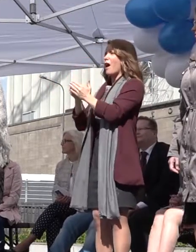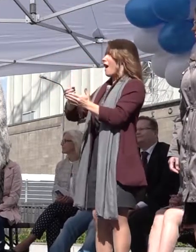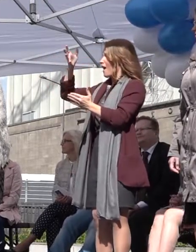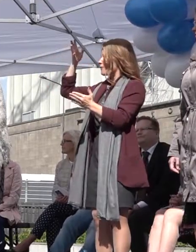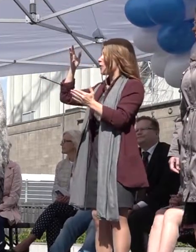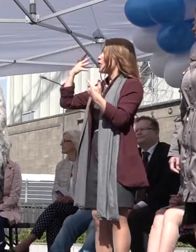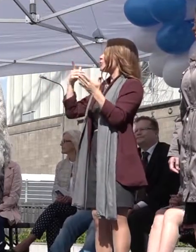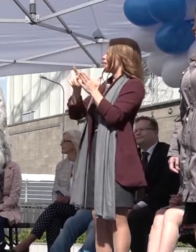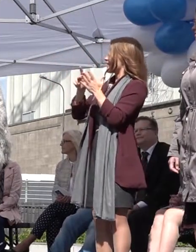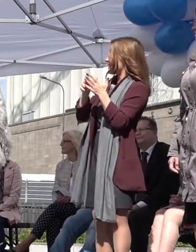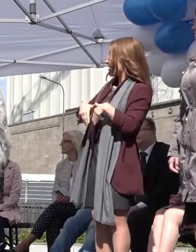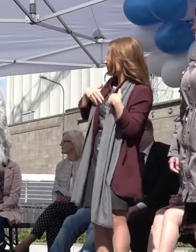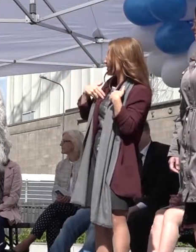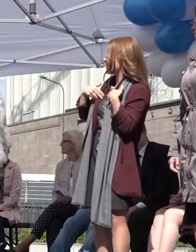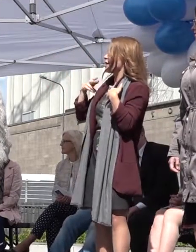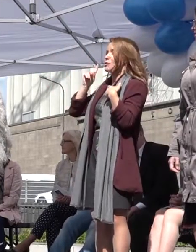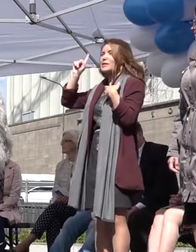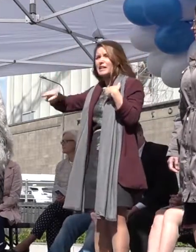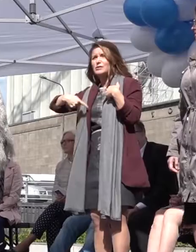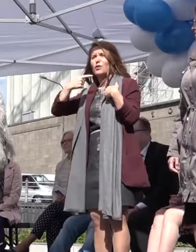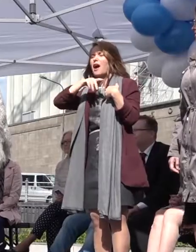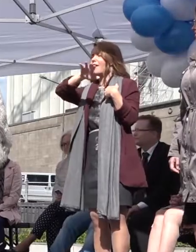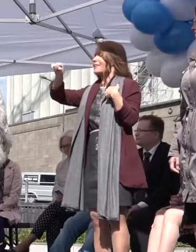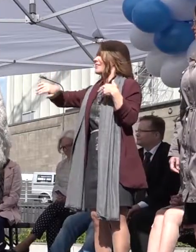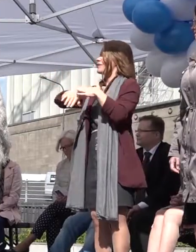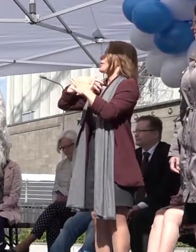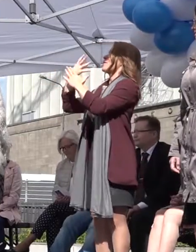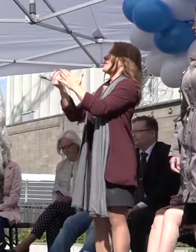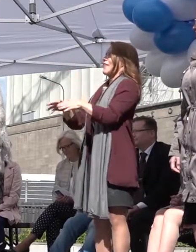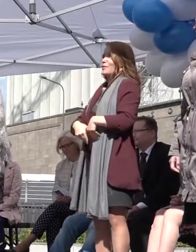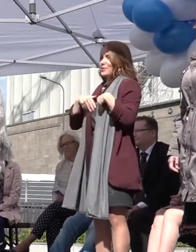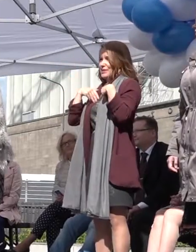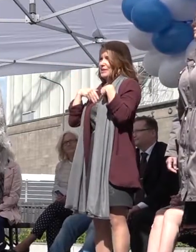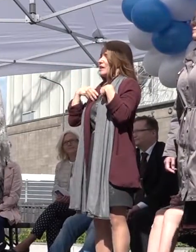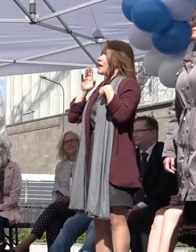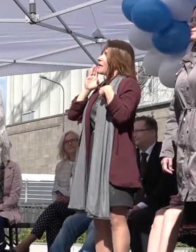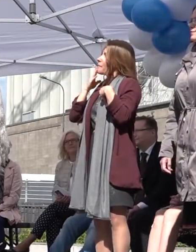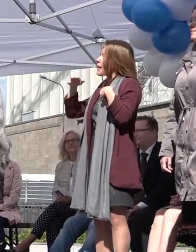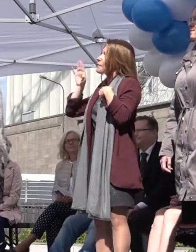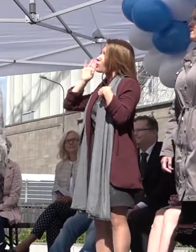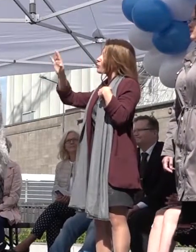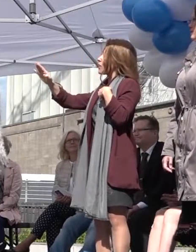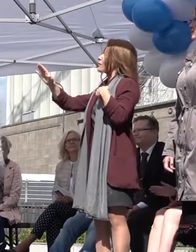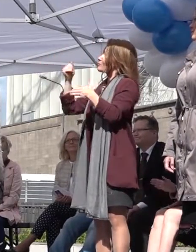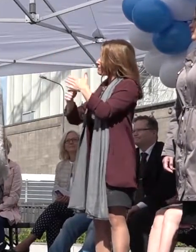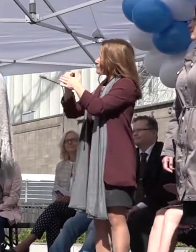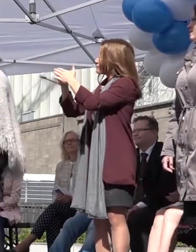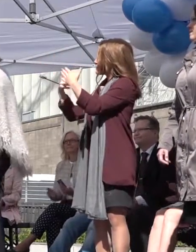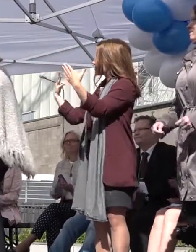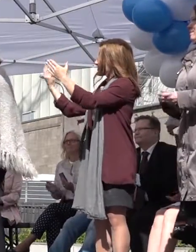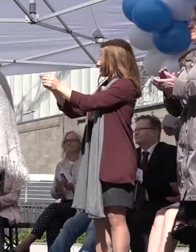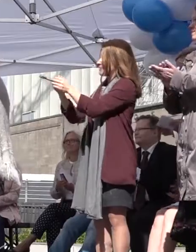ja nautitaan ensi vuodesta sitten kaikki täysin rinnoin ja tehdään työtä paremman tulevaisuuden eteen. Kiitoksia.